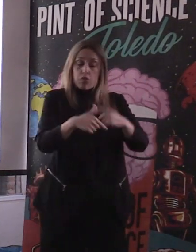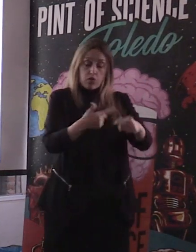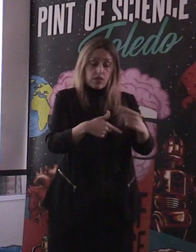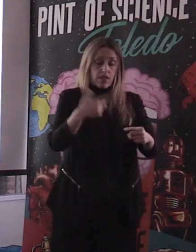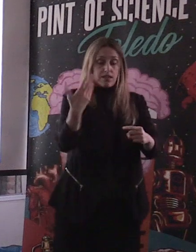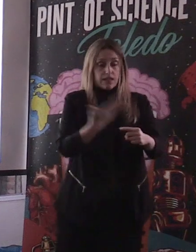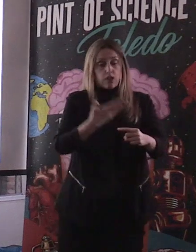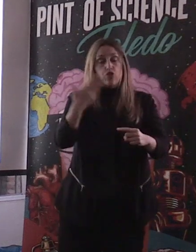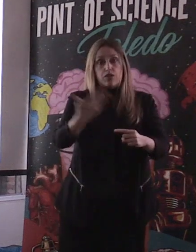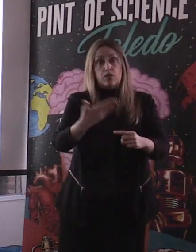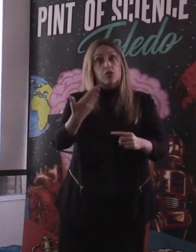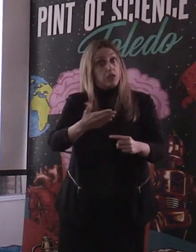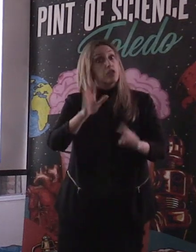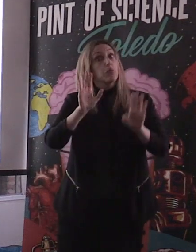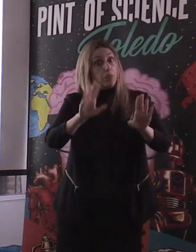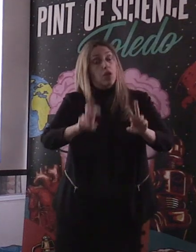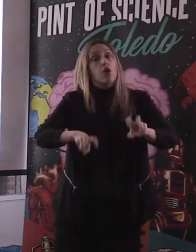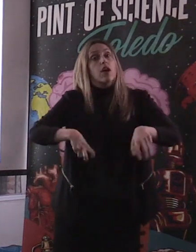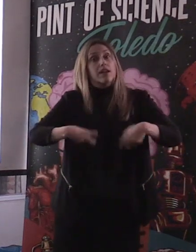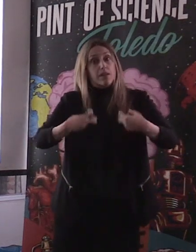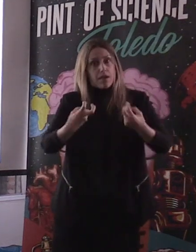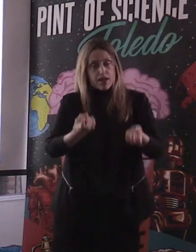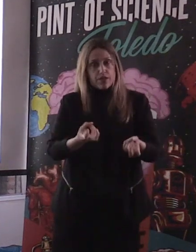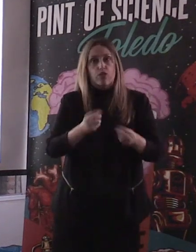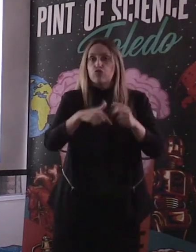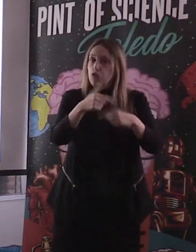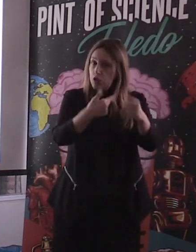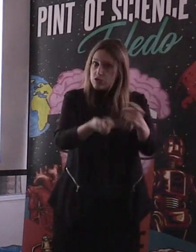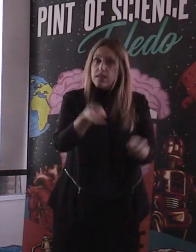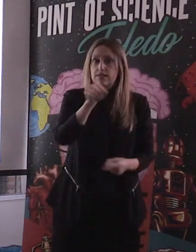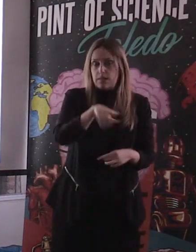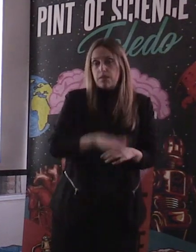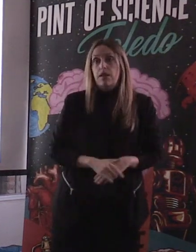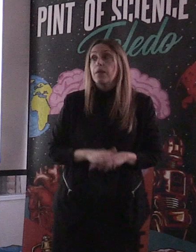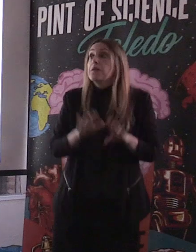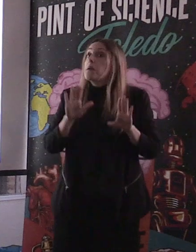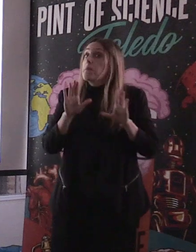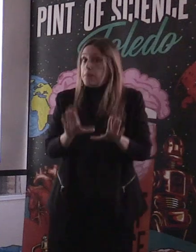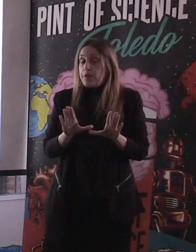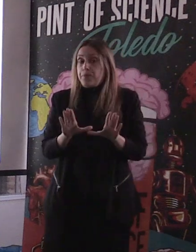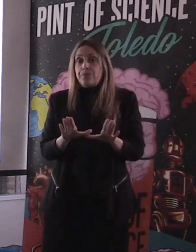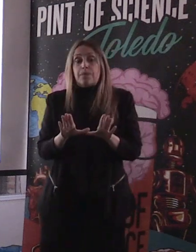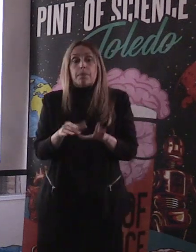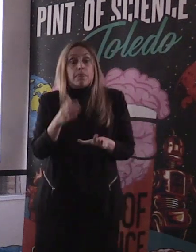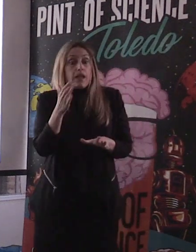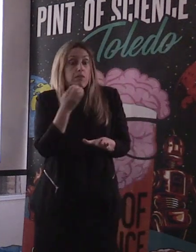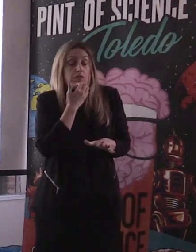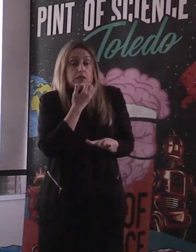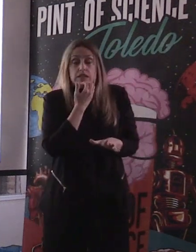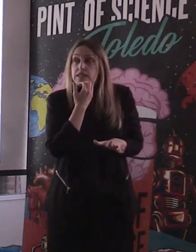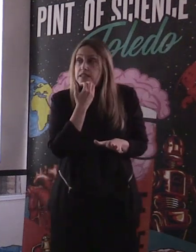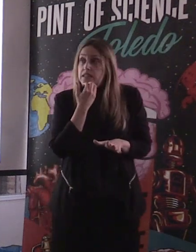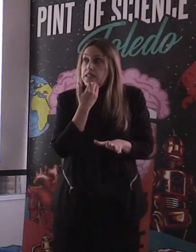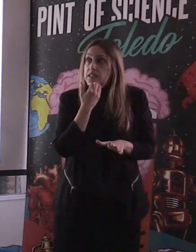daños, pero también reparación siempre pasa. Sin embargo, si 1 en 10.000 de